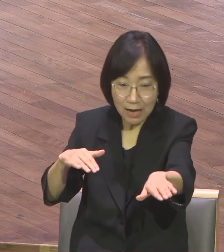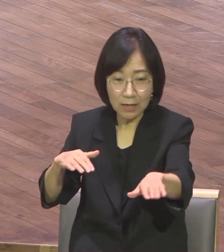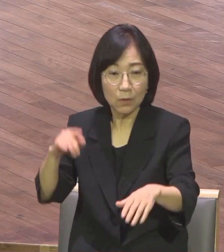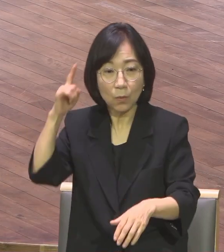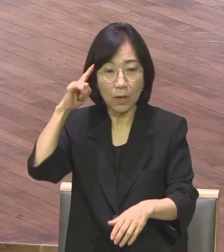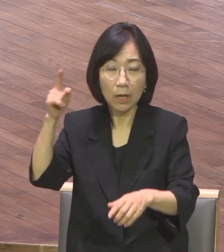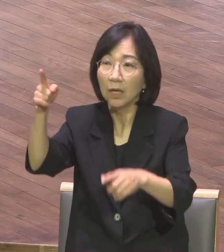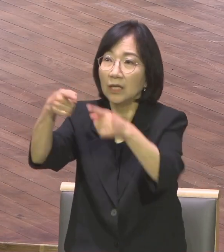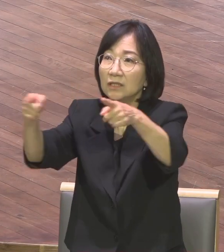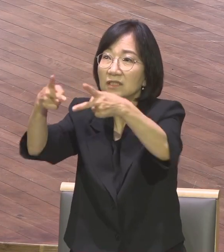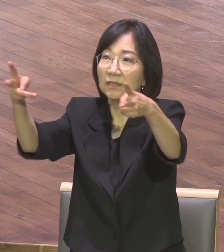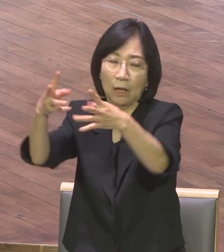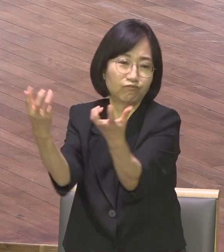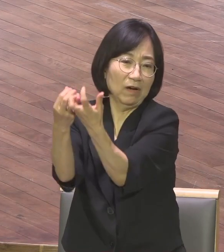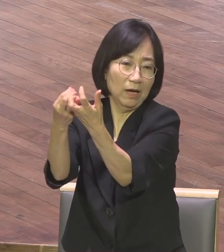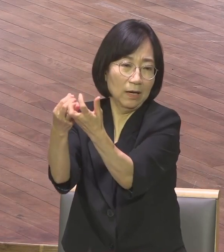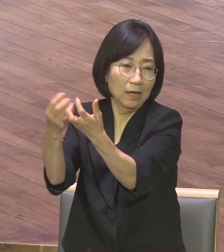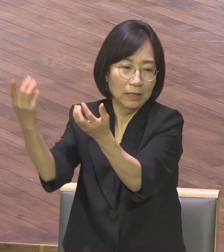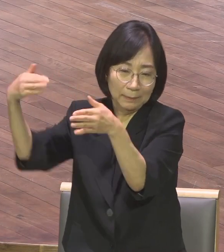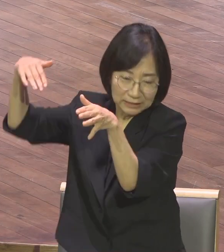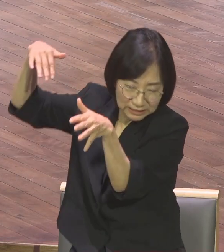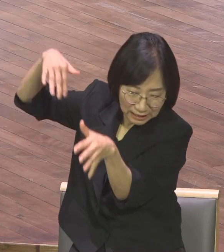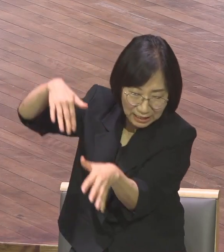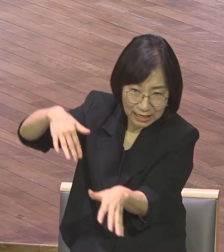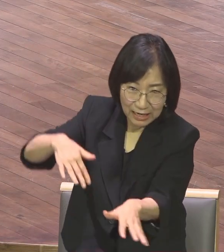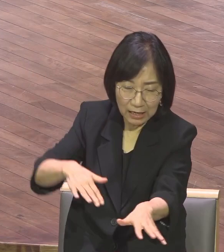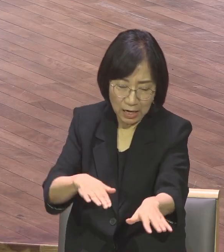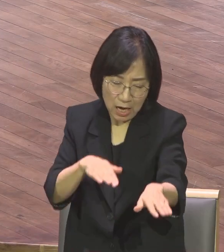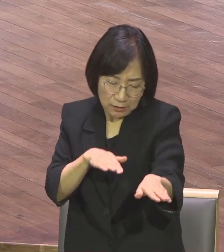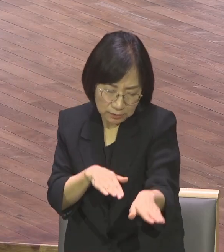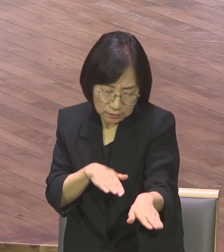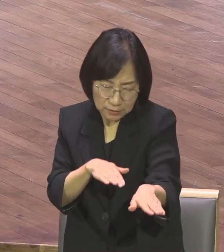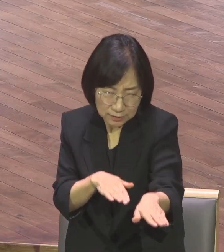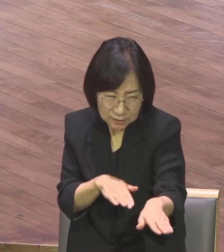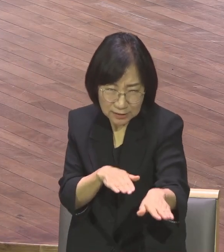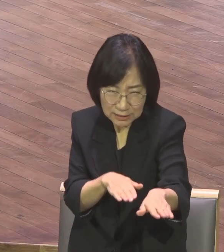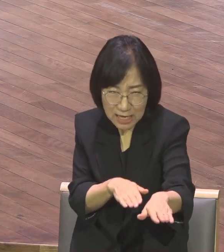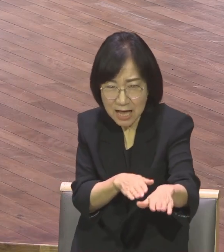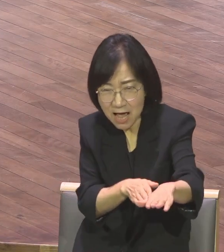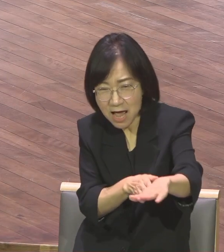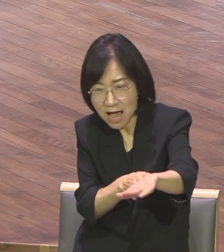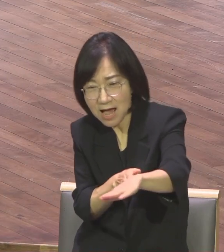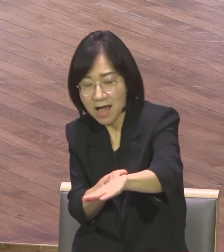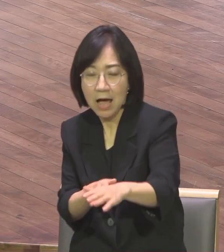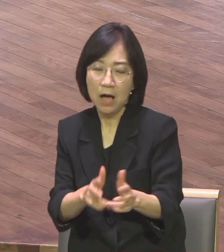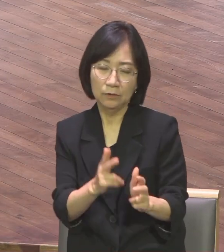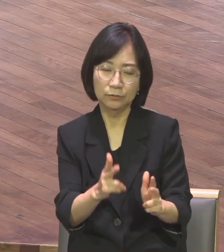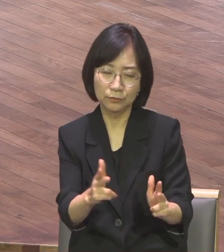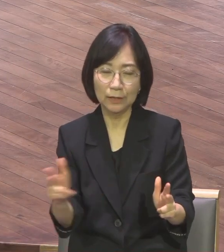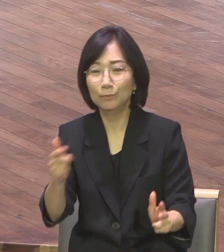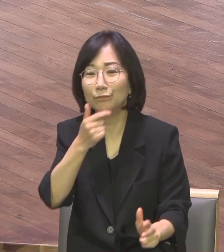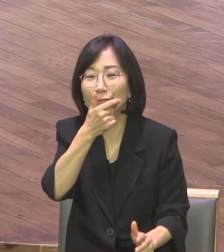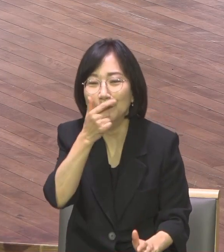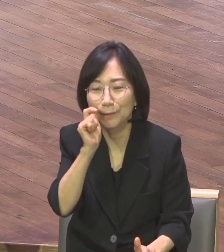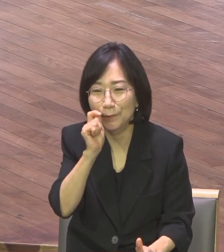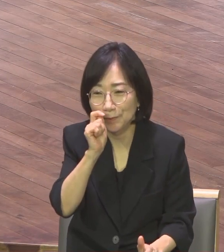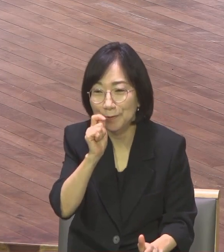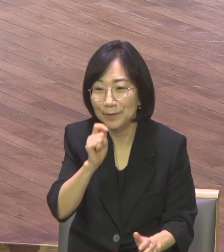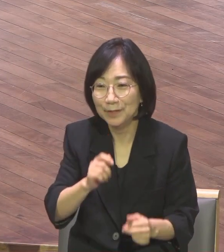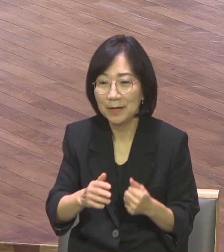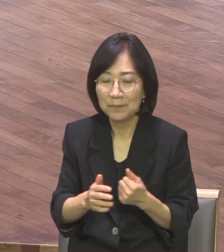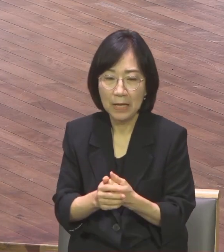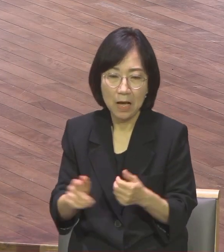지상 주차장은 다 찾고 들어오는데 뭐 그냥 사이사이에 그냥 사이 그 주차장